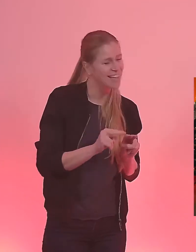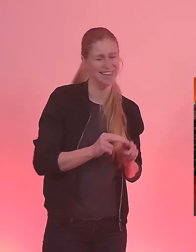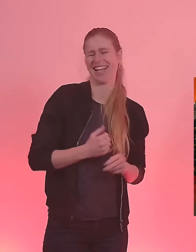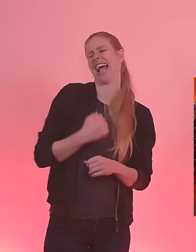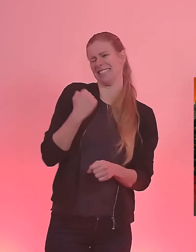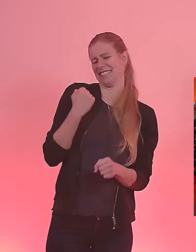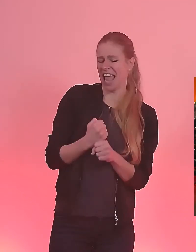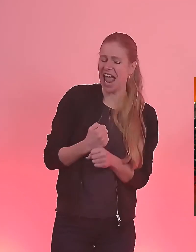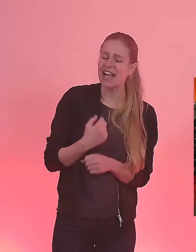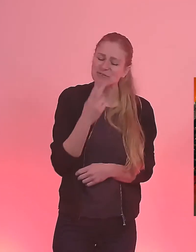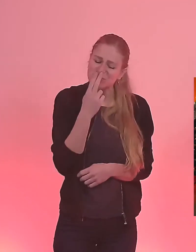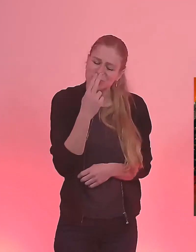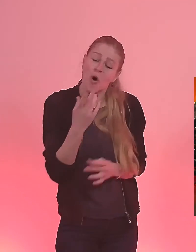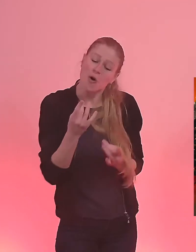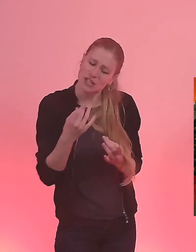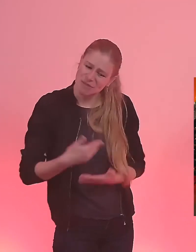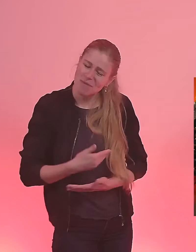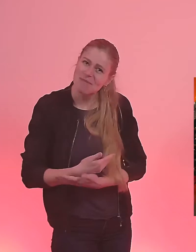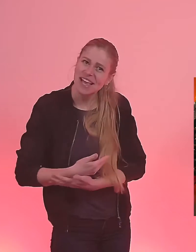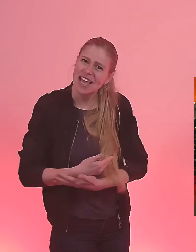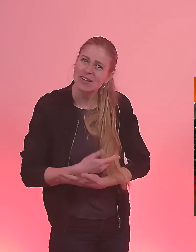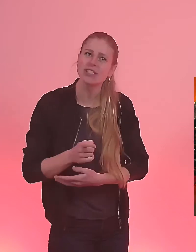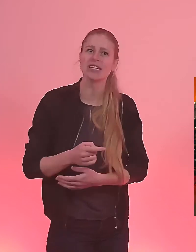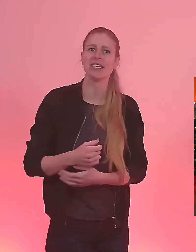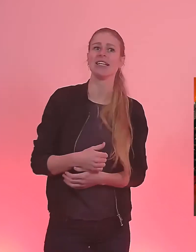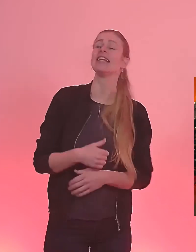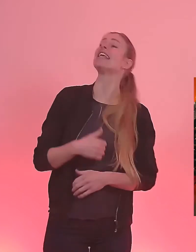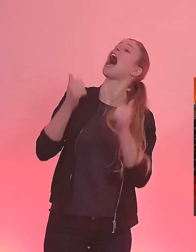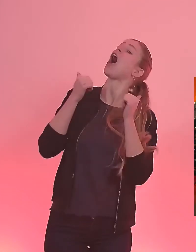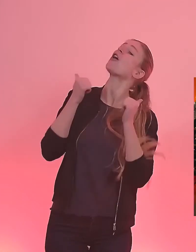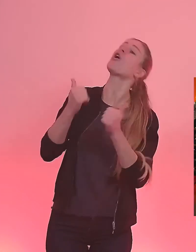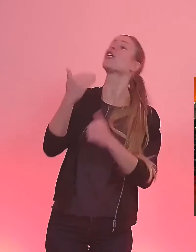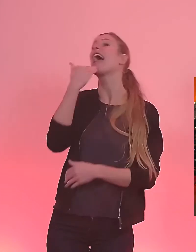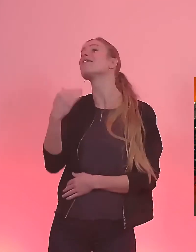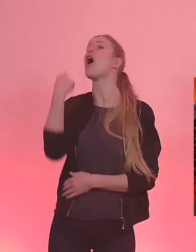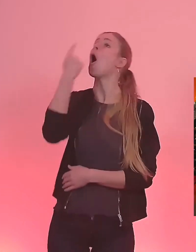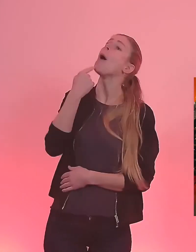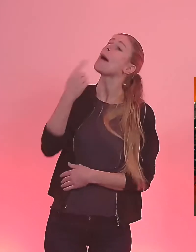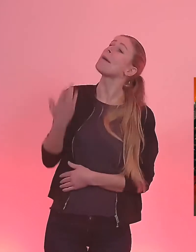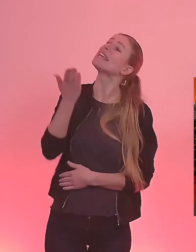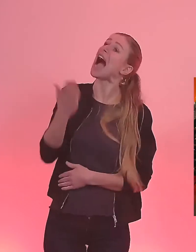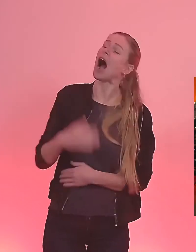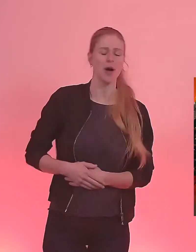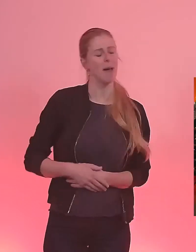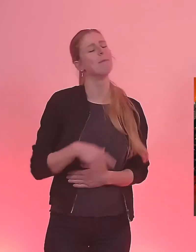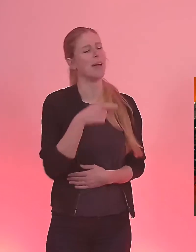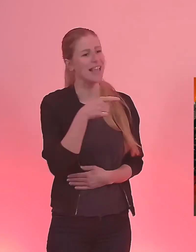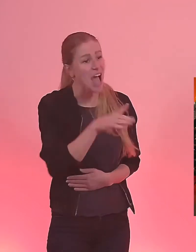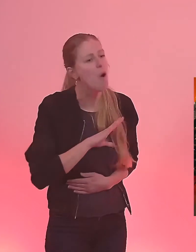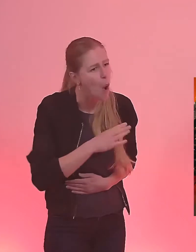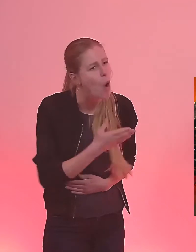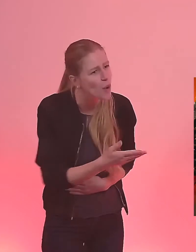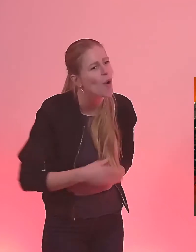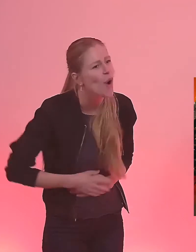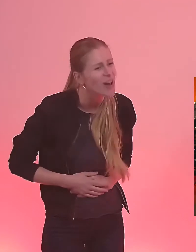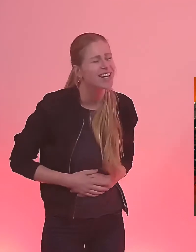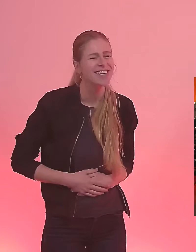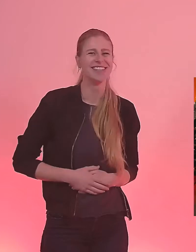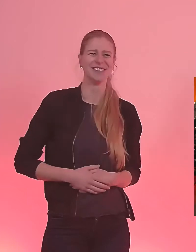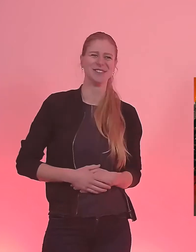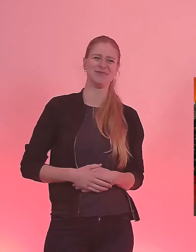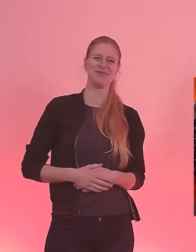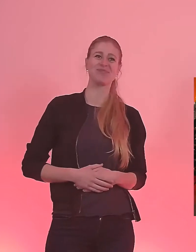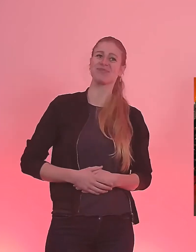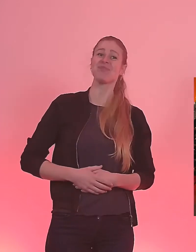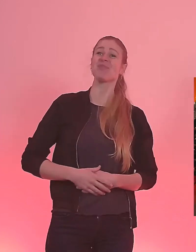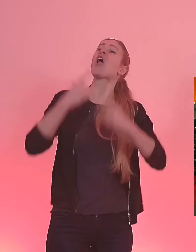Hoe is het met mijn kereltje? Ja, goed. Dankjewel, opa. Met jou. Met jou ook, hoor. Oh. Wat